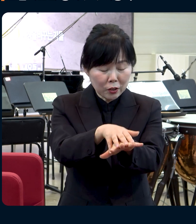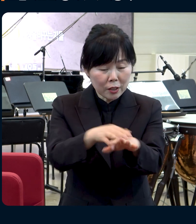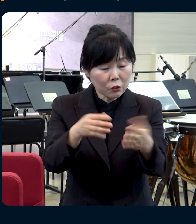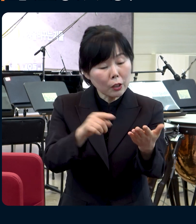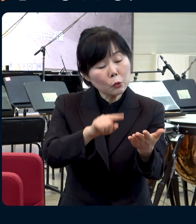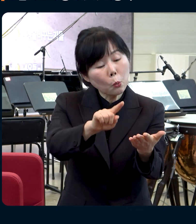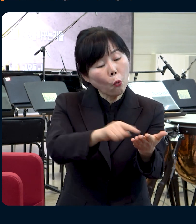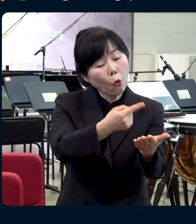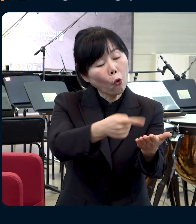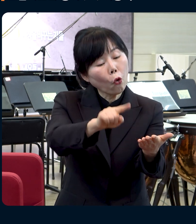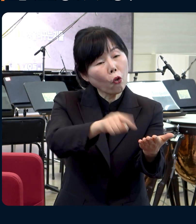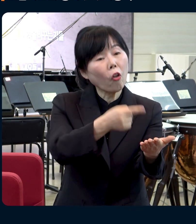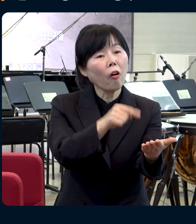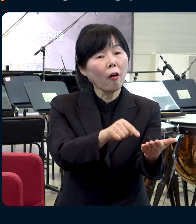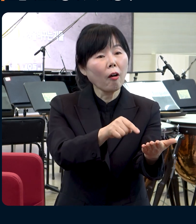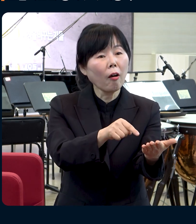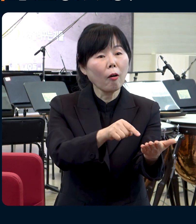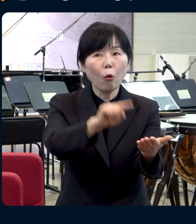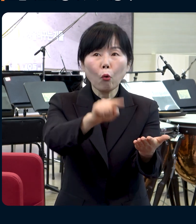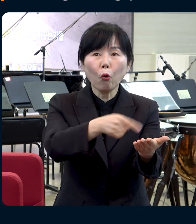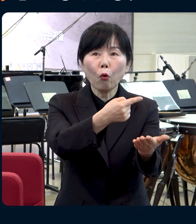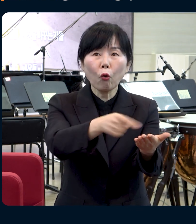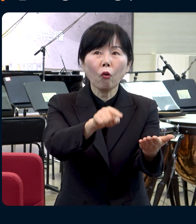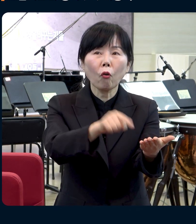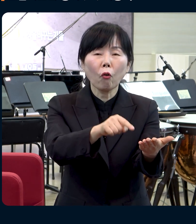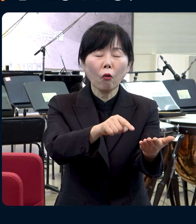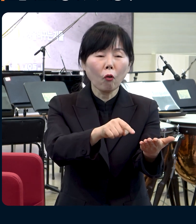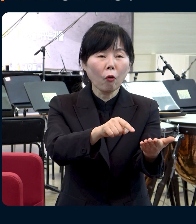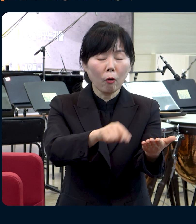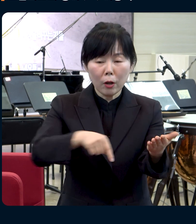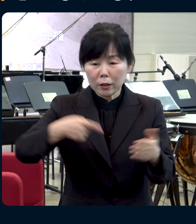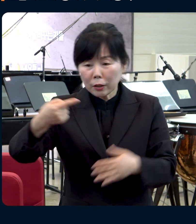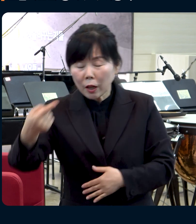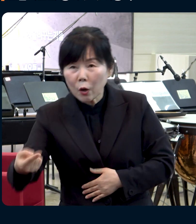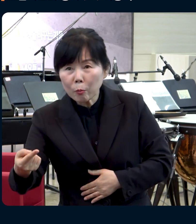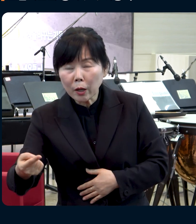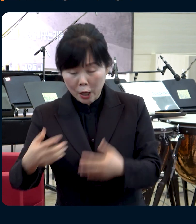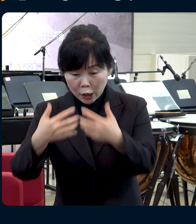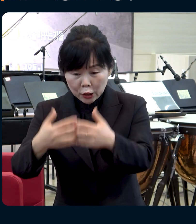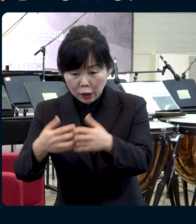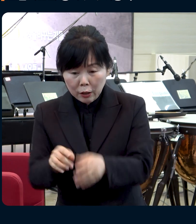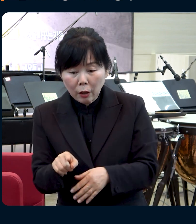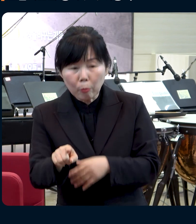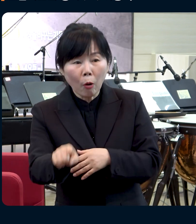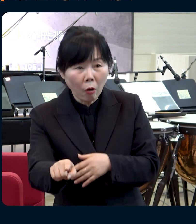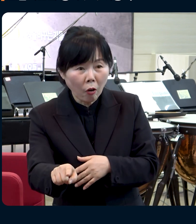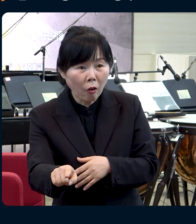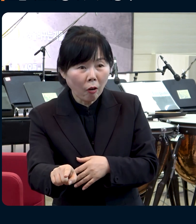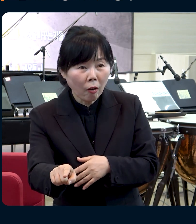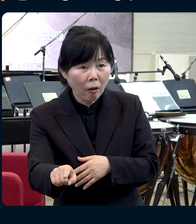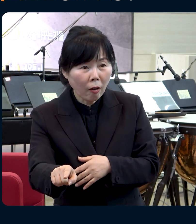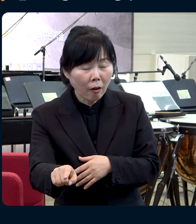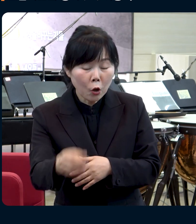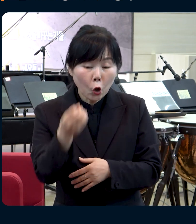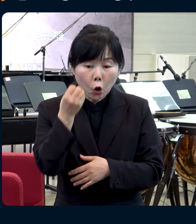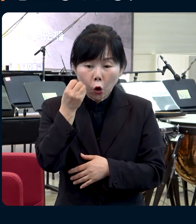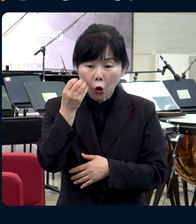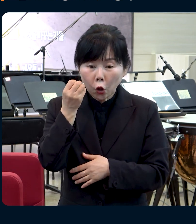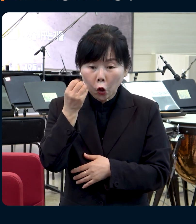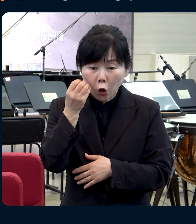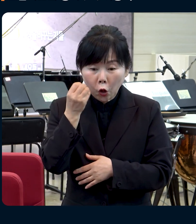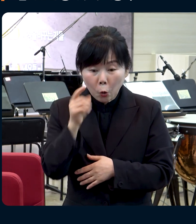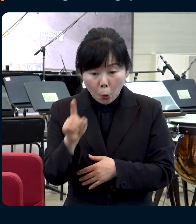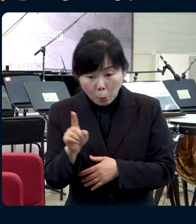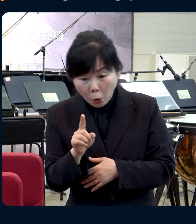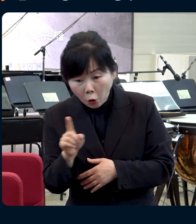해서 제 손을 이렇게 대고 이렇게 대고 그 다음에 저 기계에다가 탁 넣는 거예요. 그래서 너무 신기해서 이게